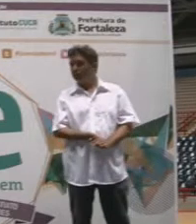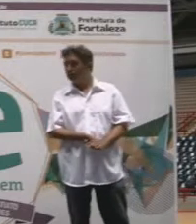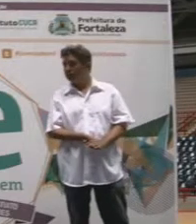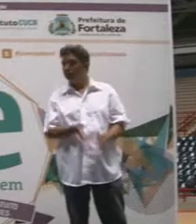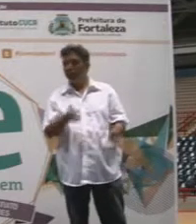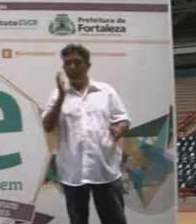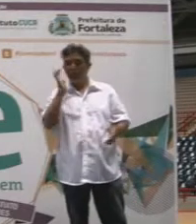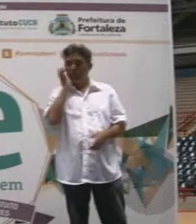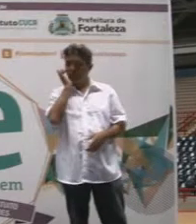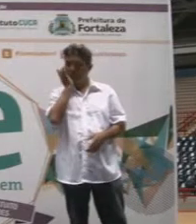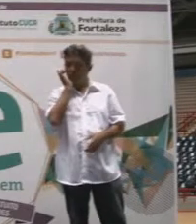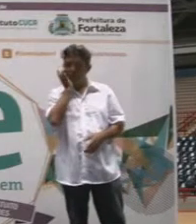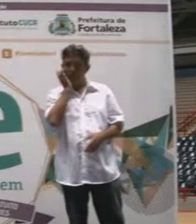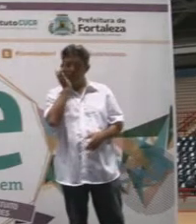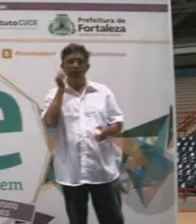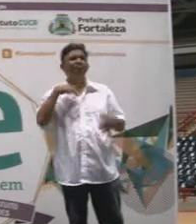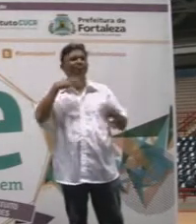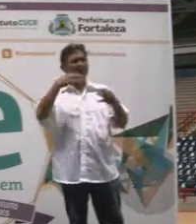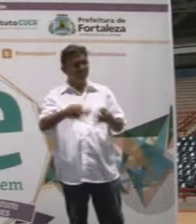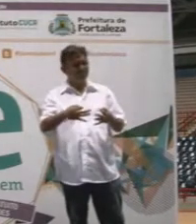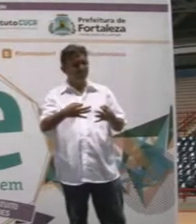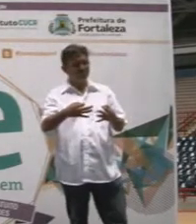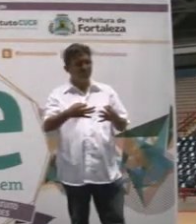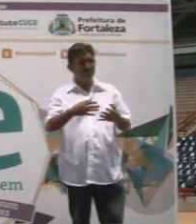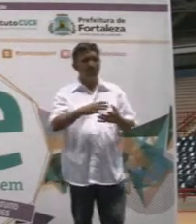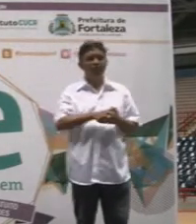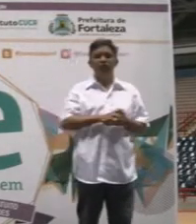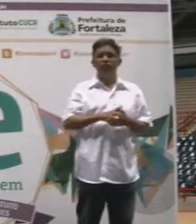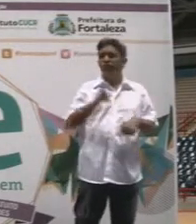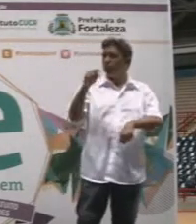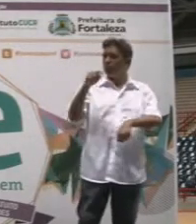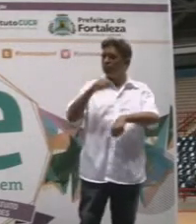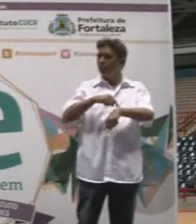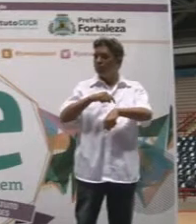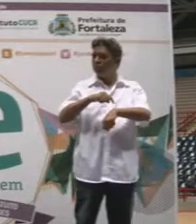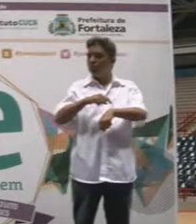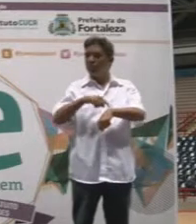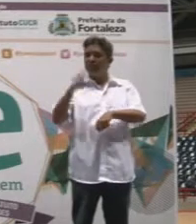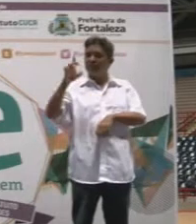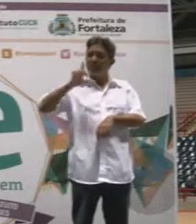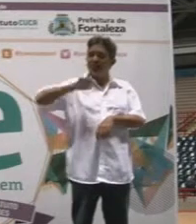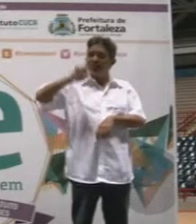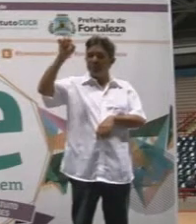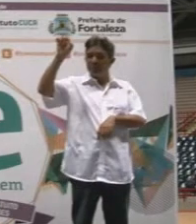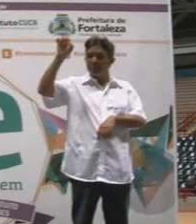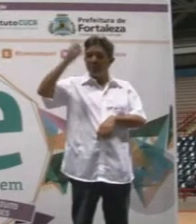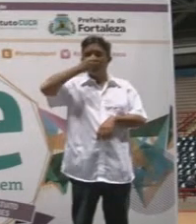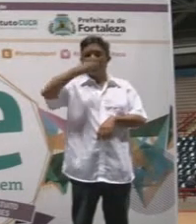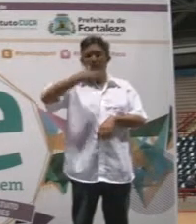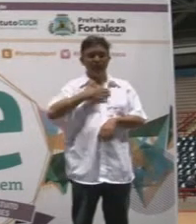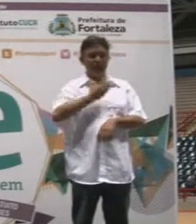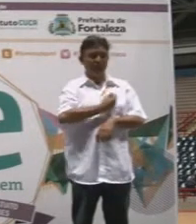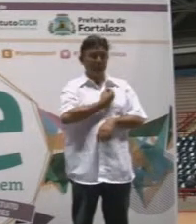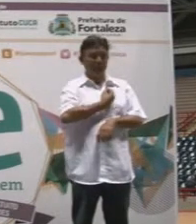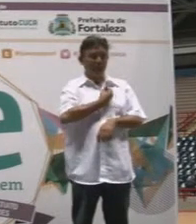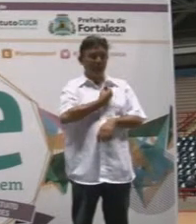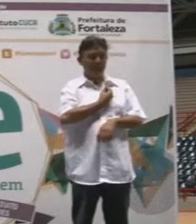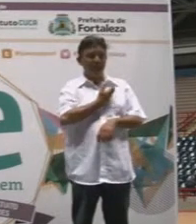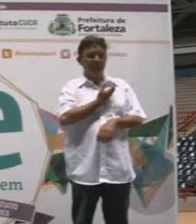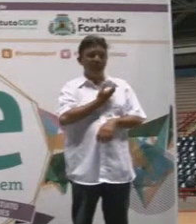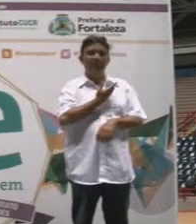Eu acho que tenho certeza que um dos momentos que Deus mais foi bom na minha vida foi